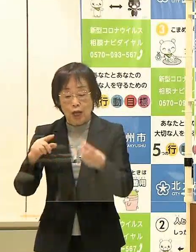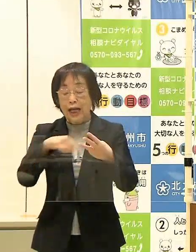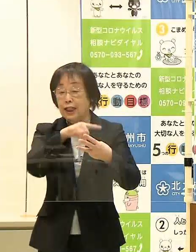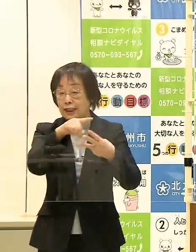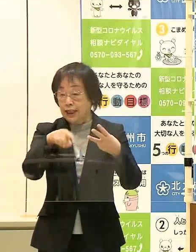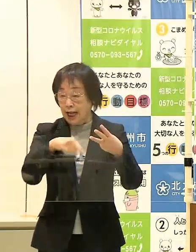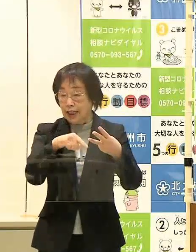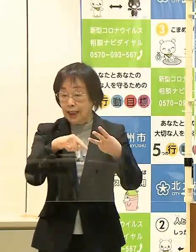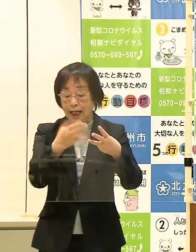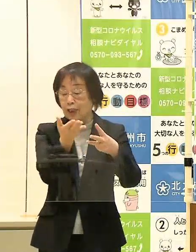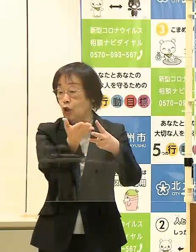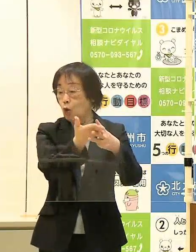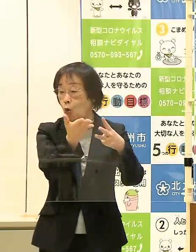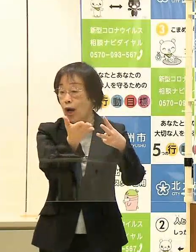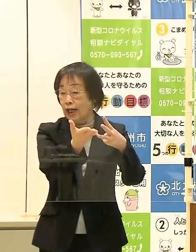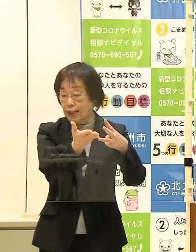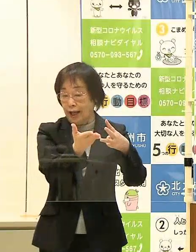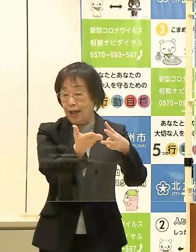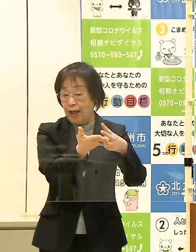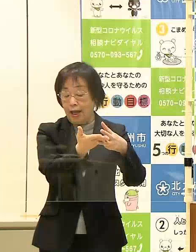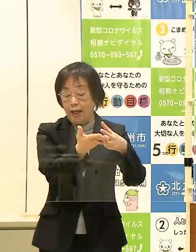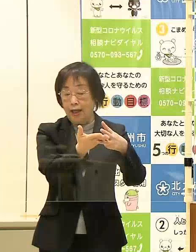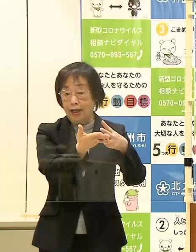回に分けてですね